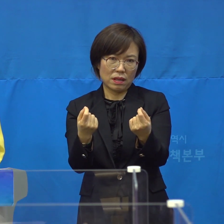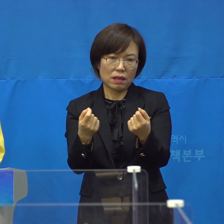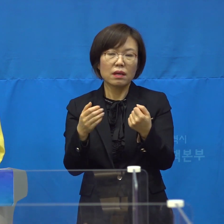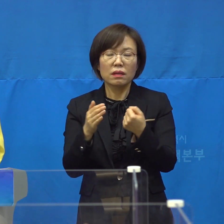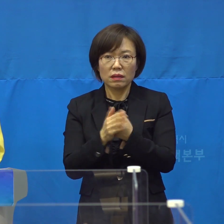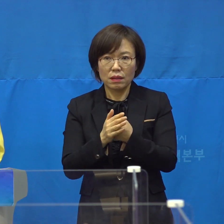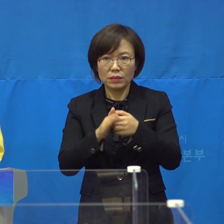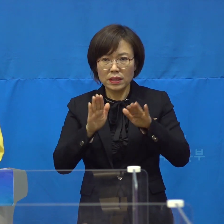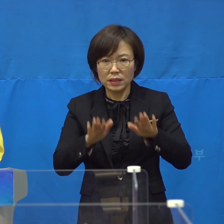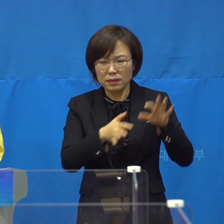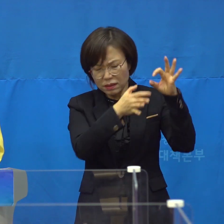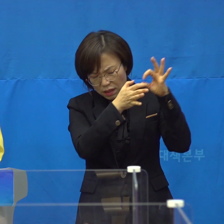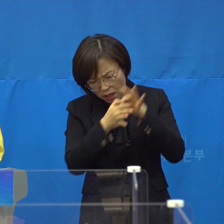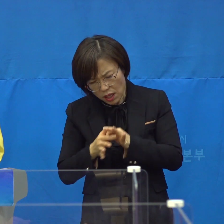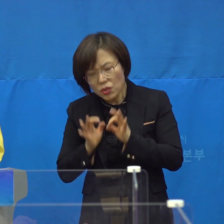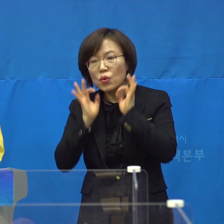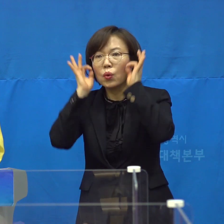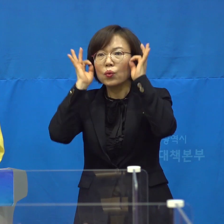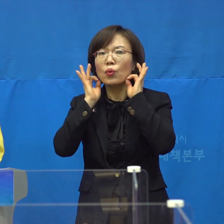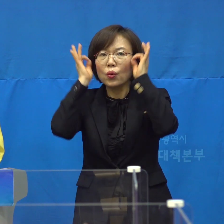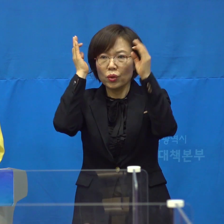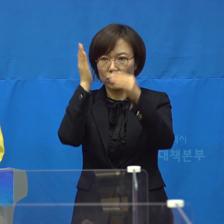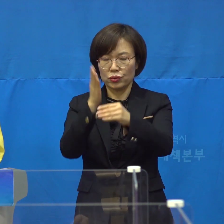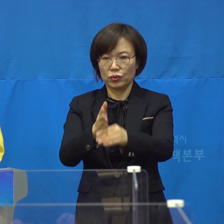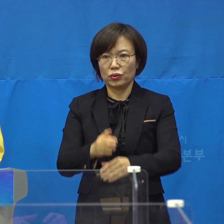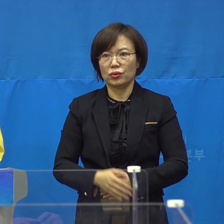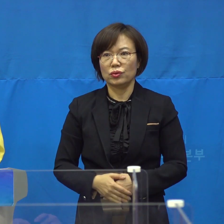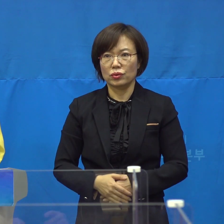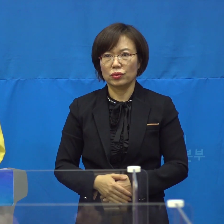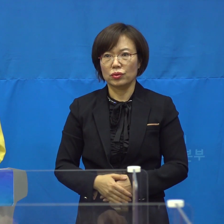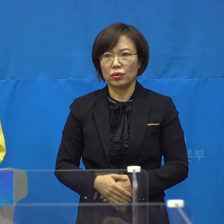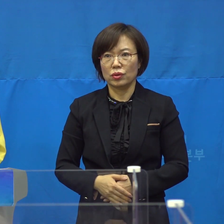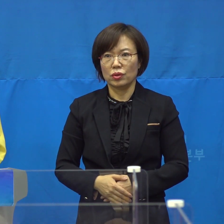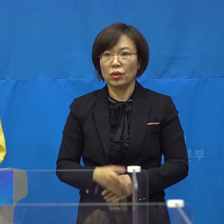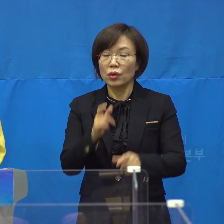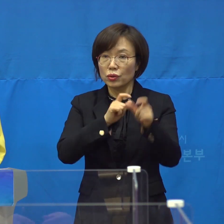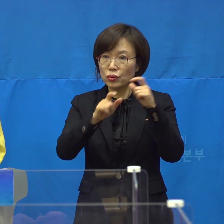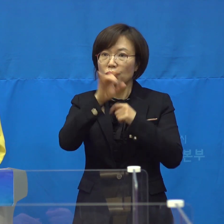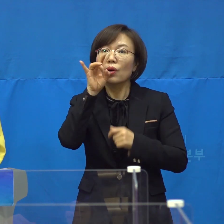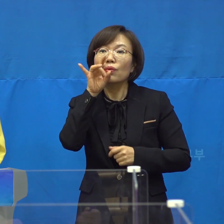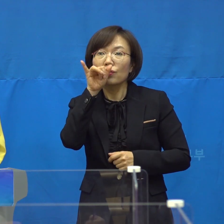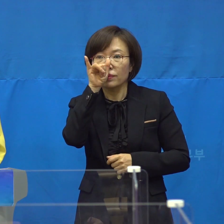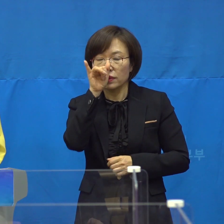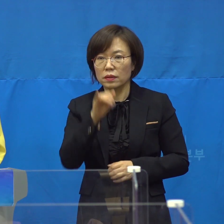그걸 위해서 지금 계속 지금 노력을 하고 있고 최선을 다하고 있습니다. 예.